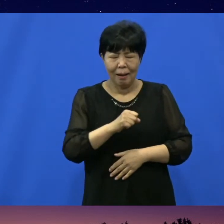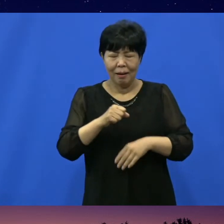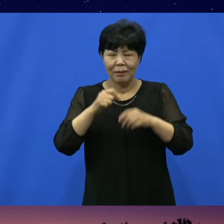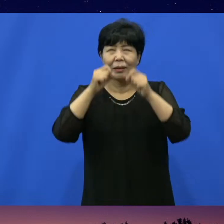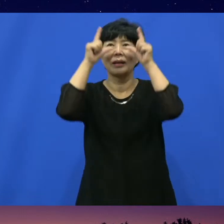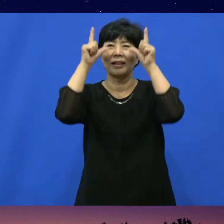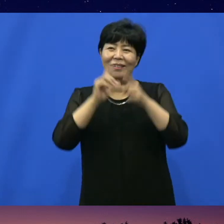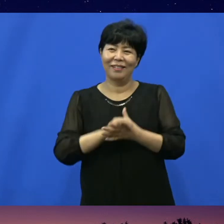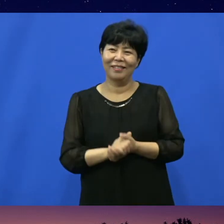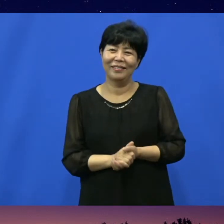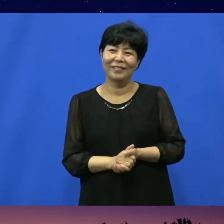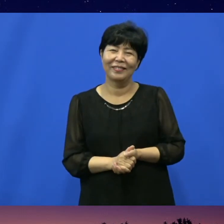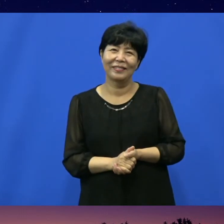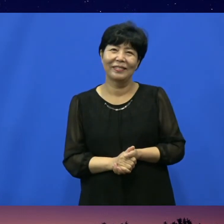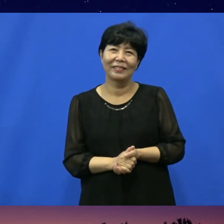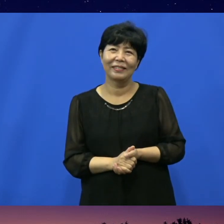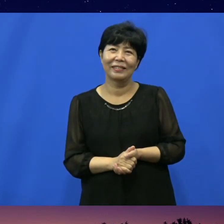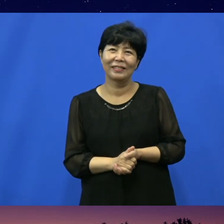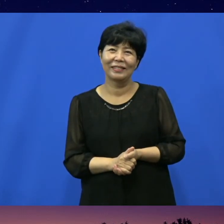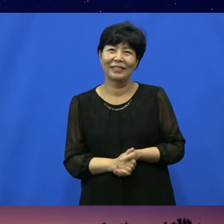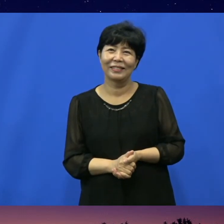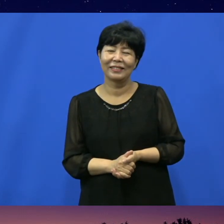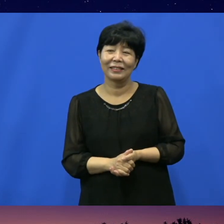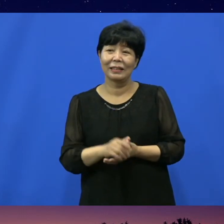알아들어요. 하고 해요.